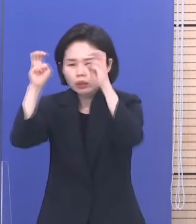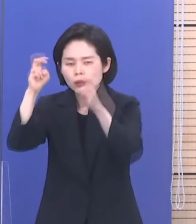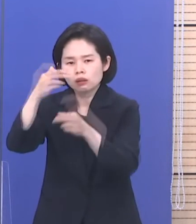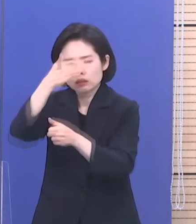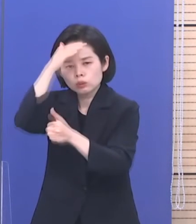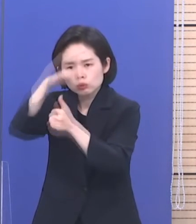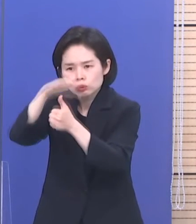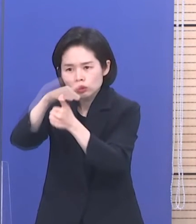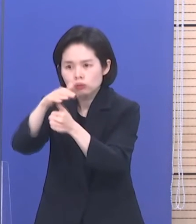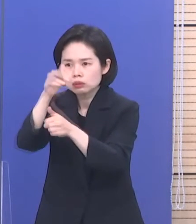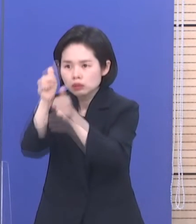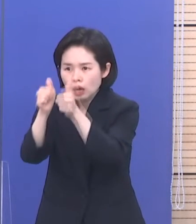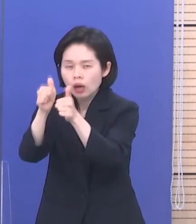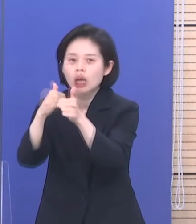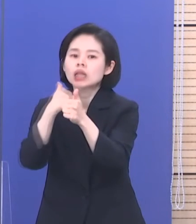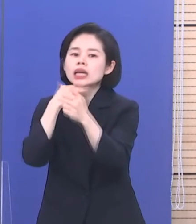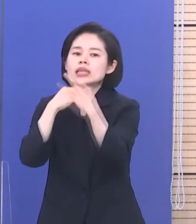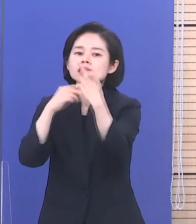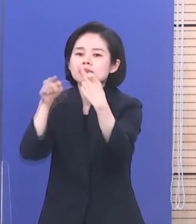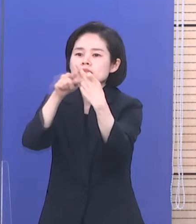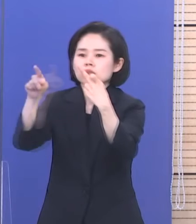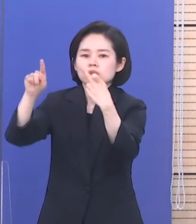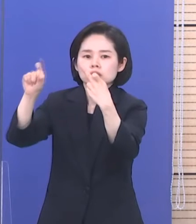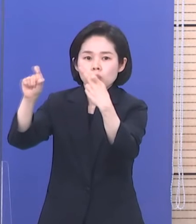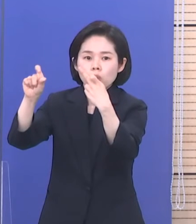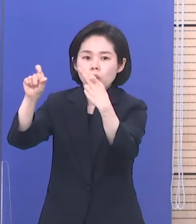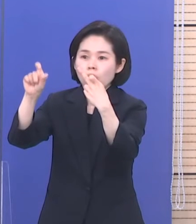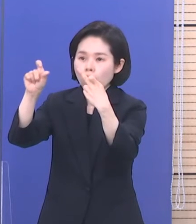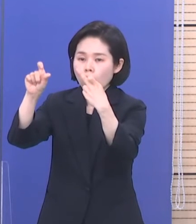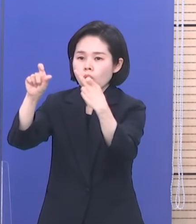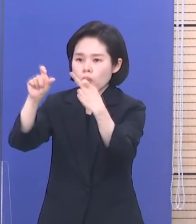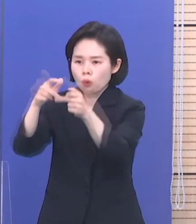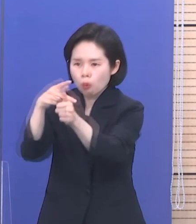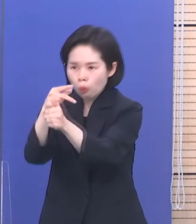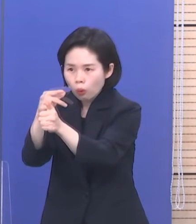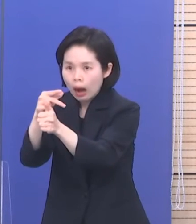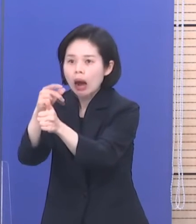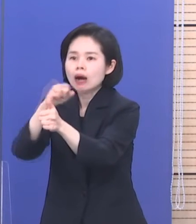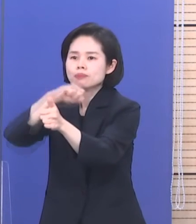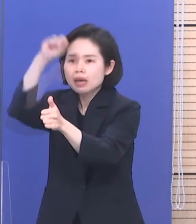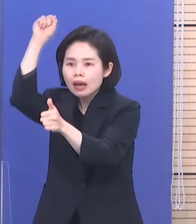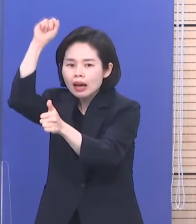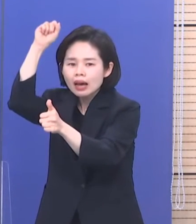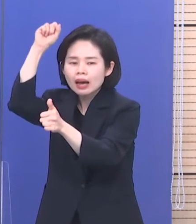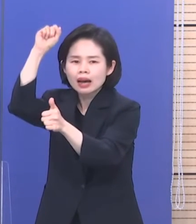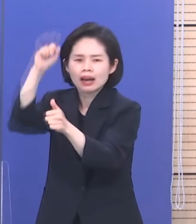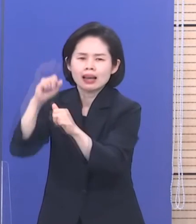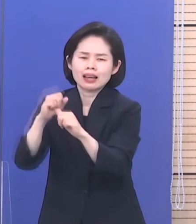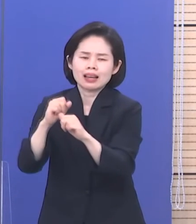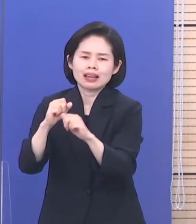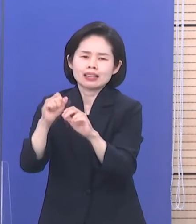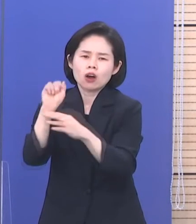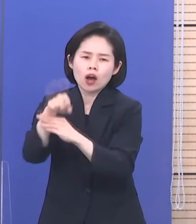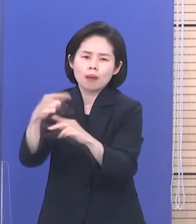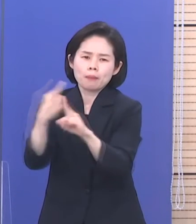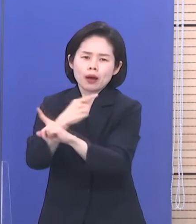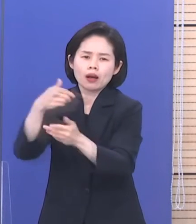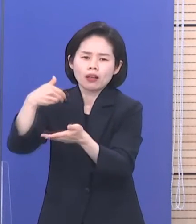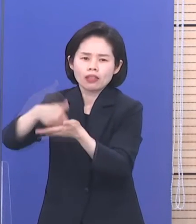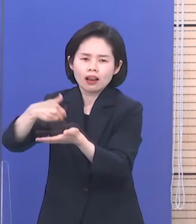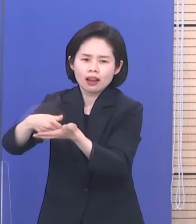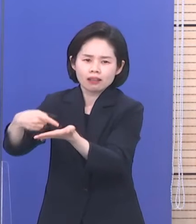근거로 12세부터 15세까지를 투여 연령에 추가하기 위하여 오늘 사전